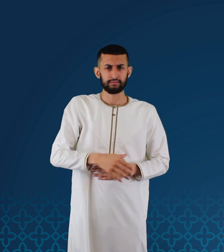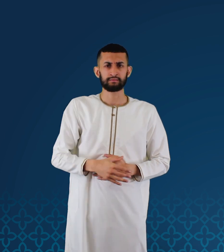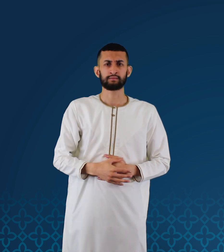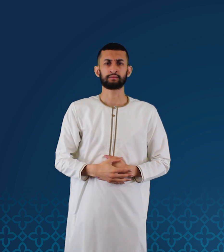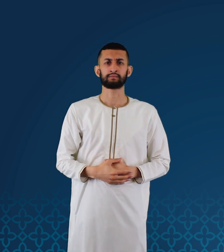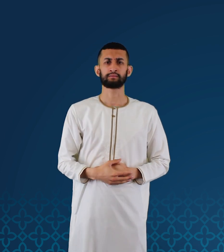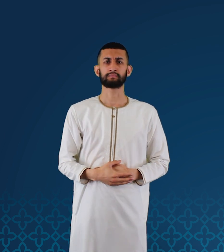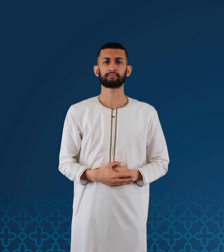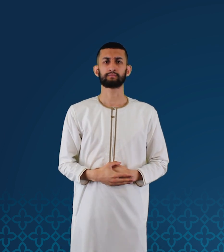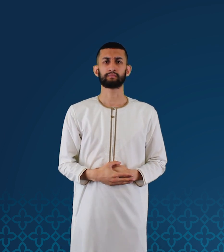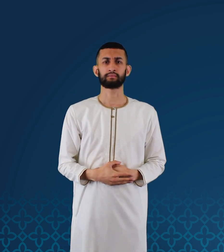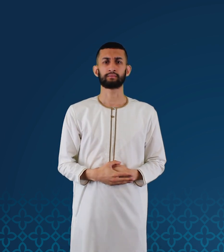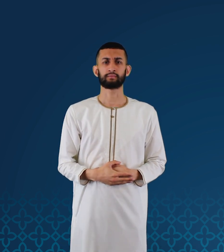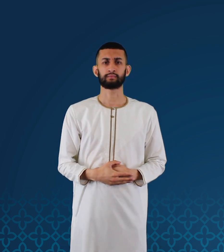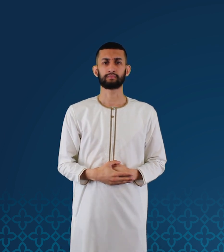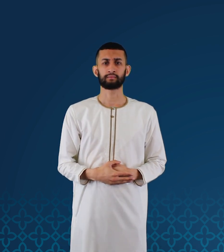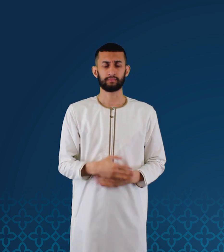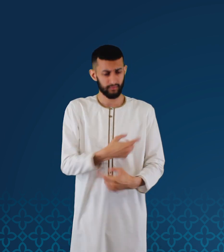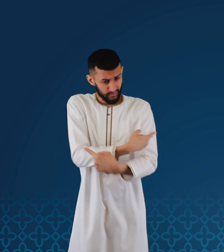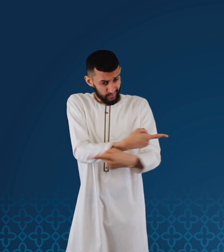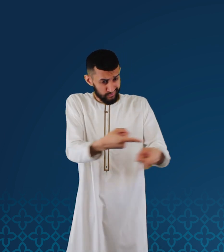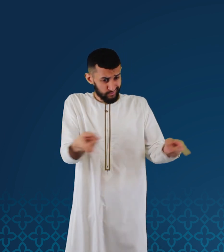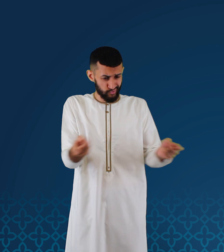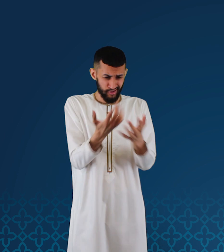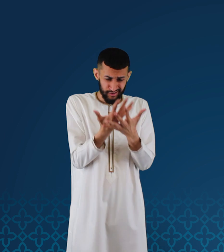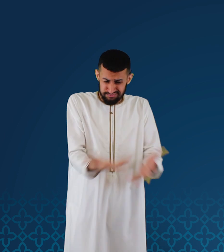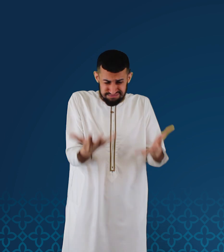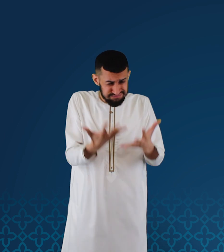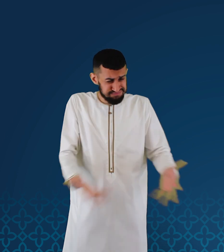البلاد فأكثروا فيها